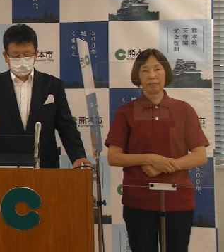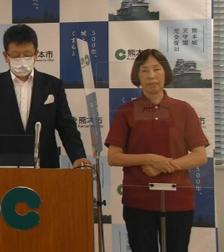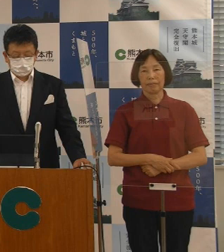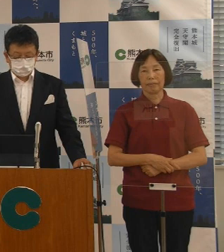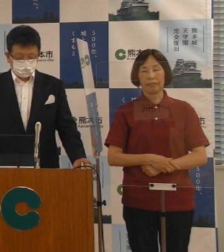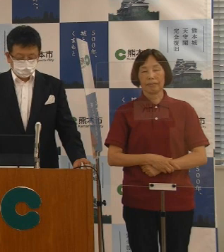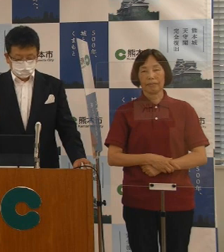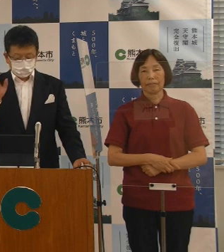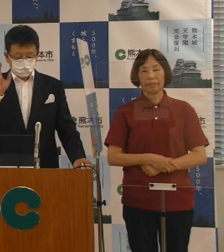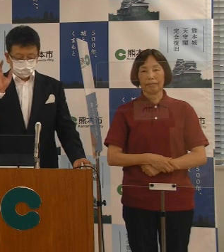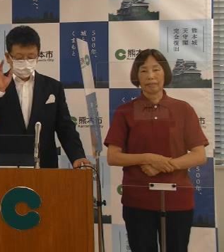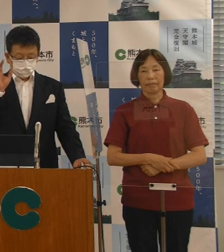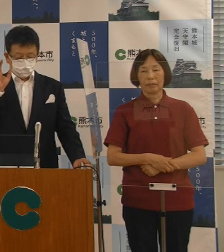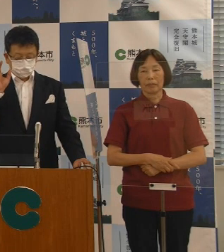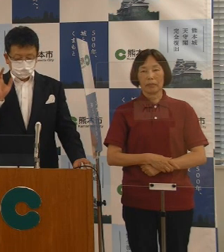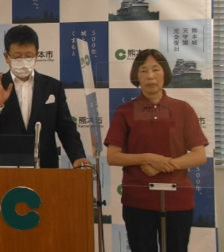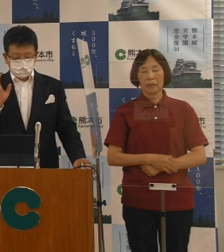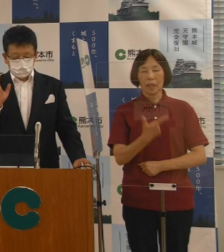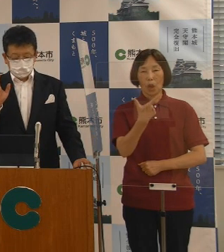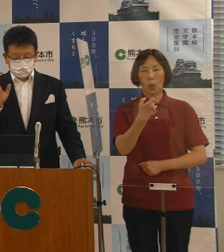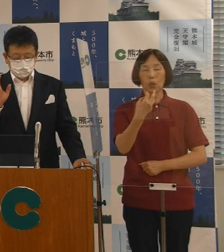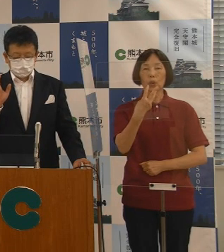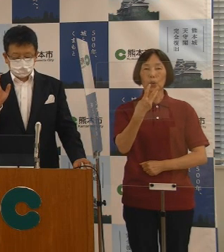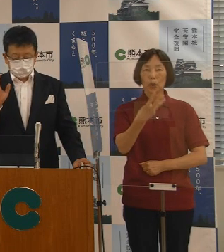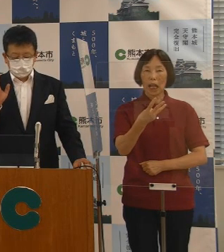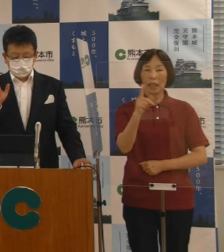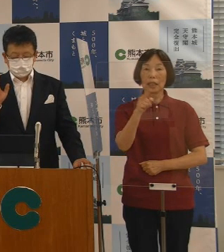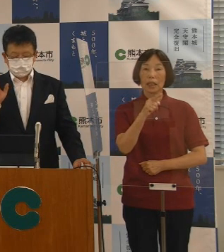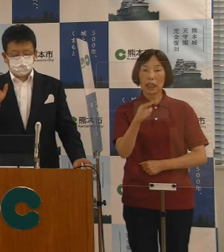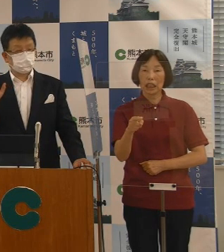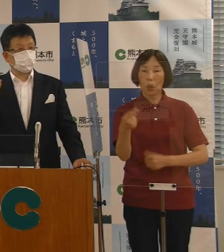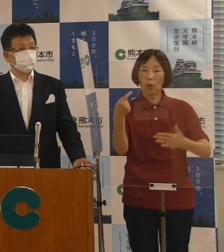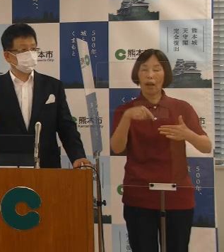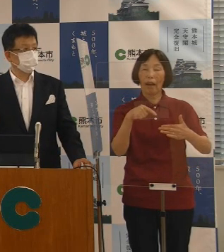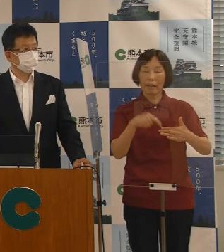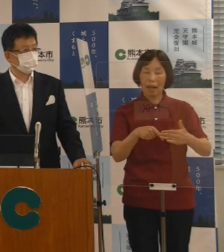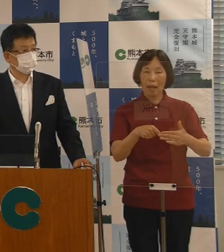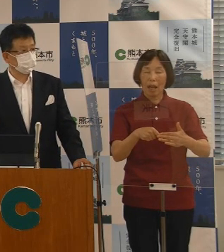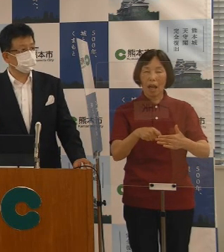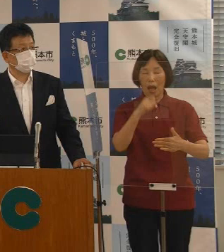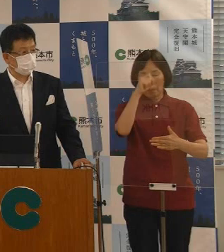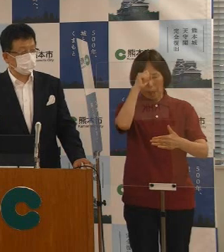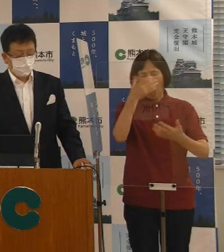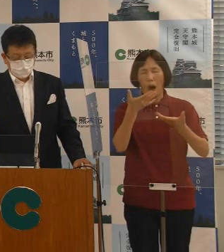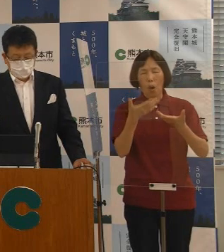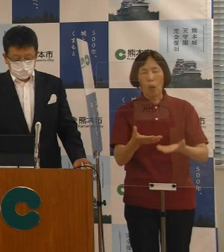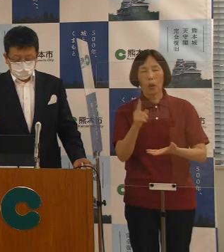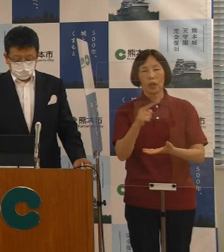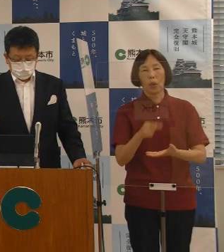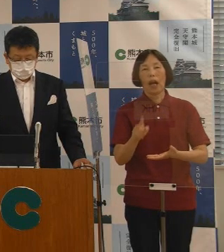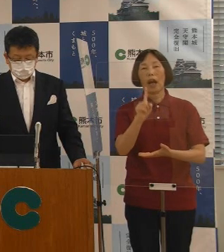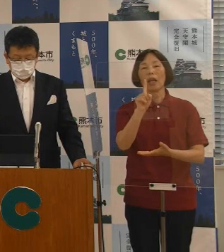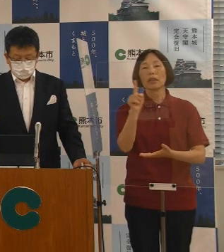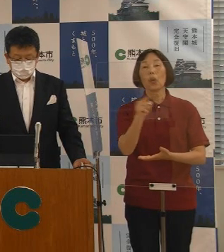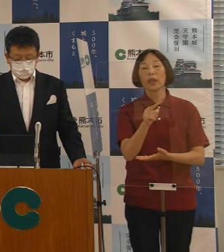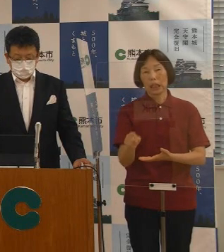一応ですね、ごめんなさい、63名のうちですね、重症者が1名と申し上げましたが、